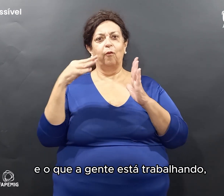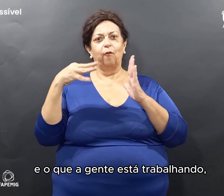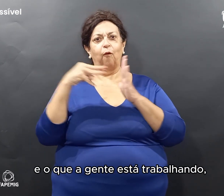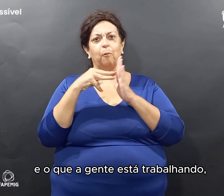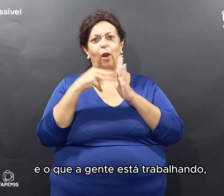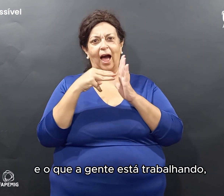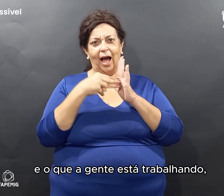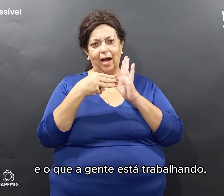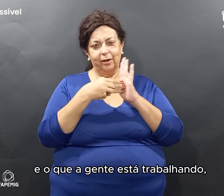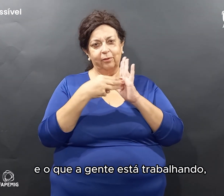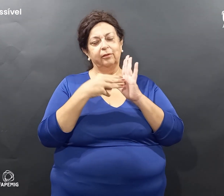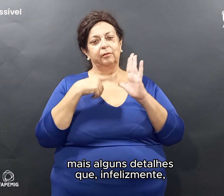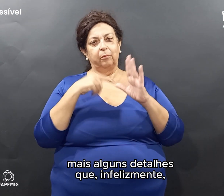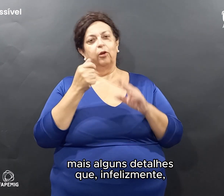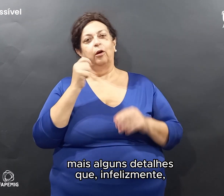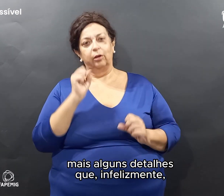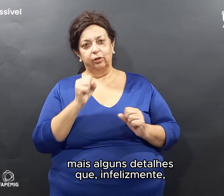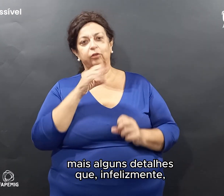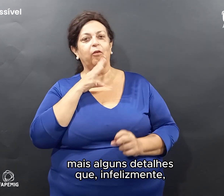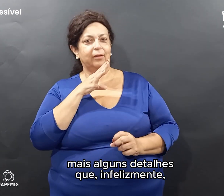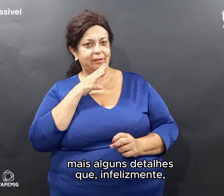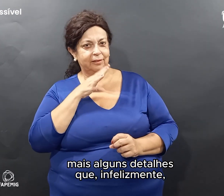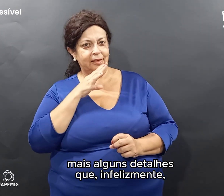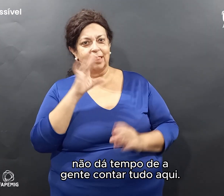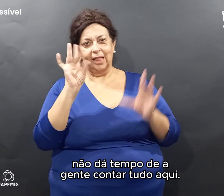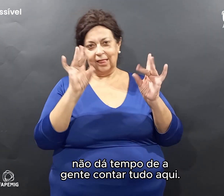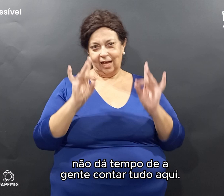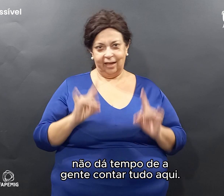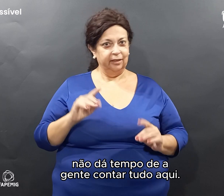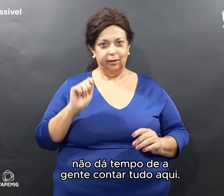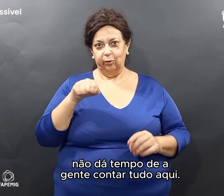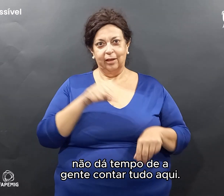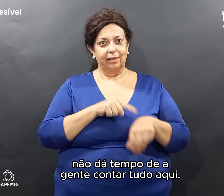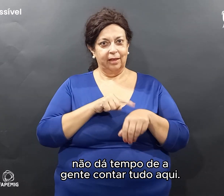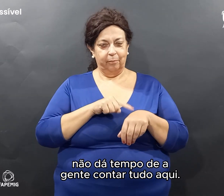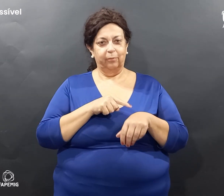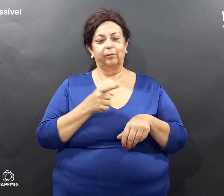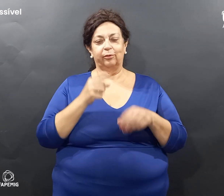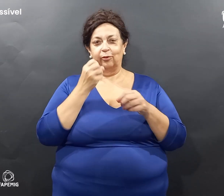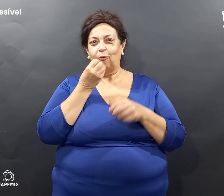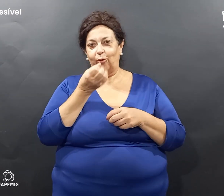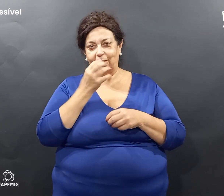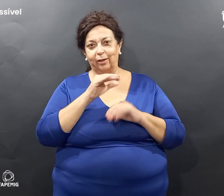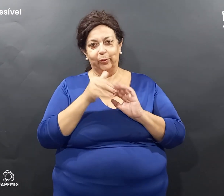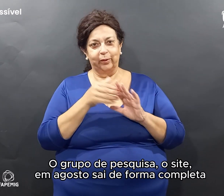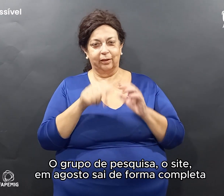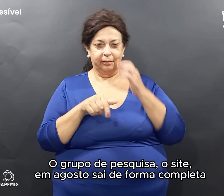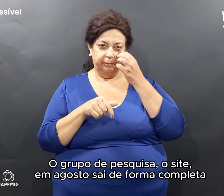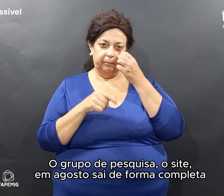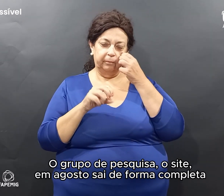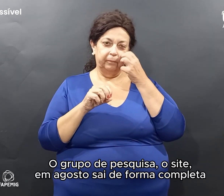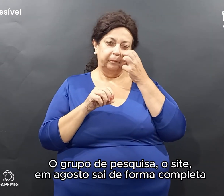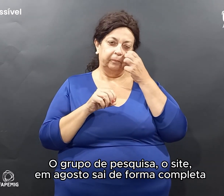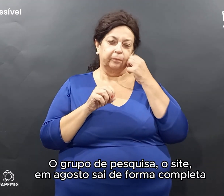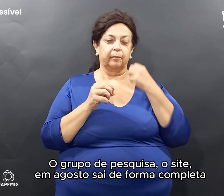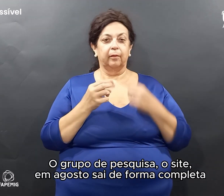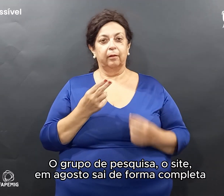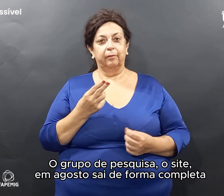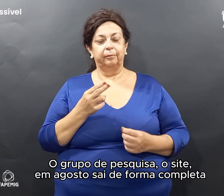está trabalhando, mais alguns detalhes que infelizmente não dá tempo da gente contar tudo aqui. O grupo de